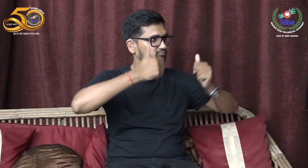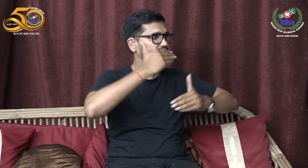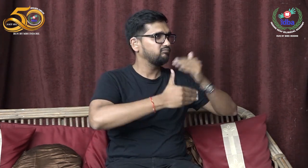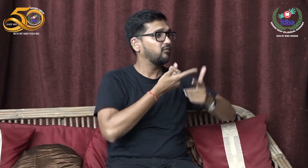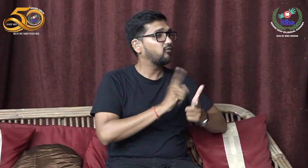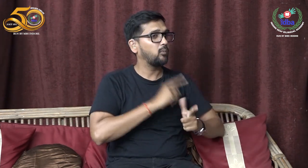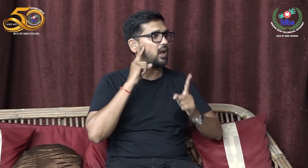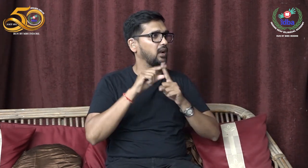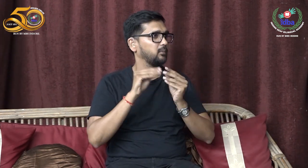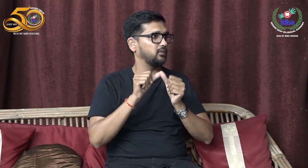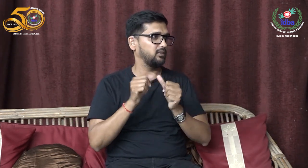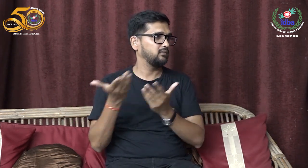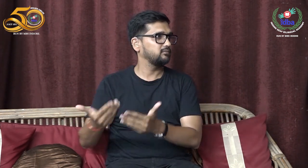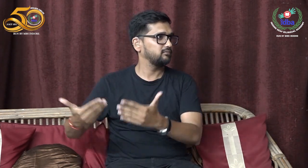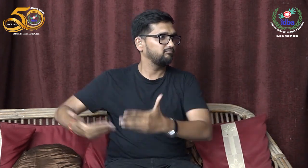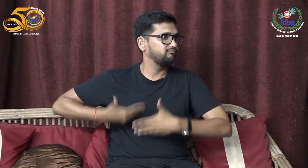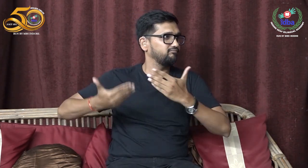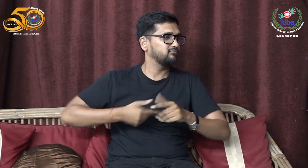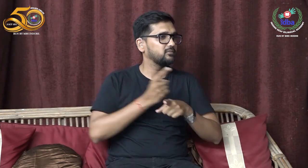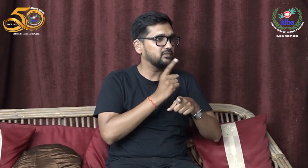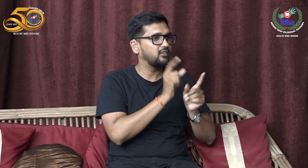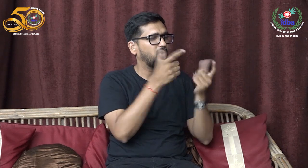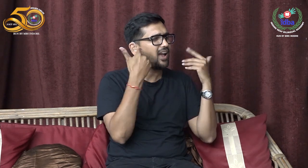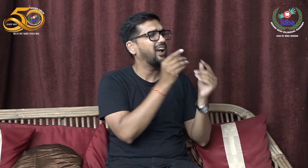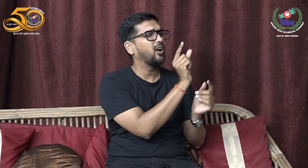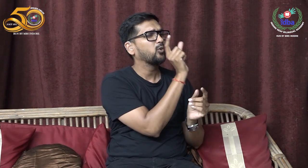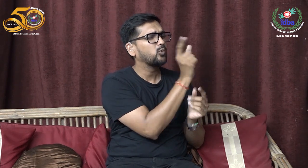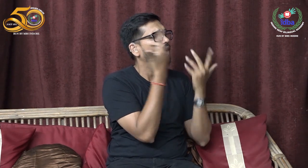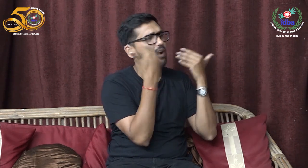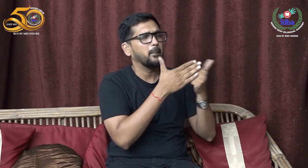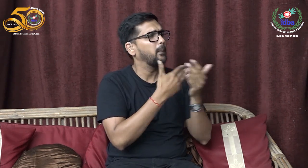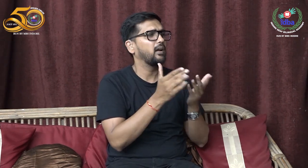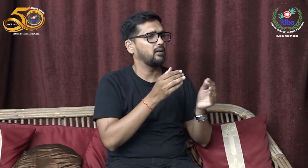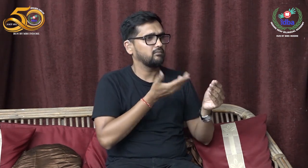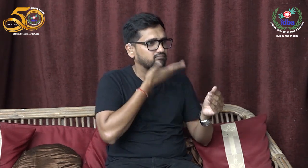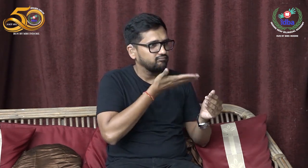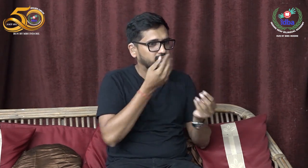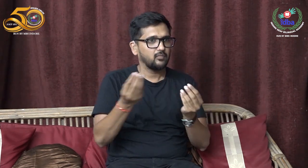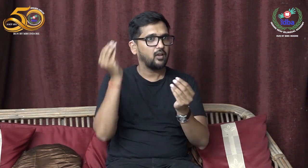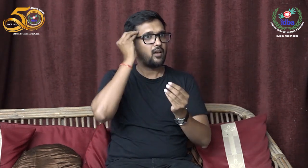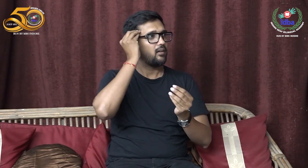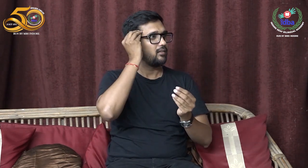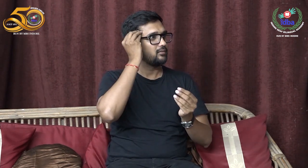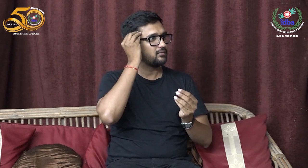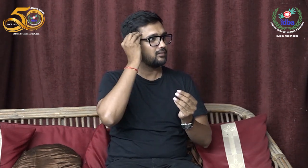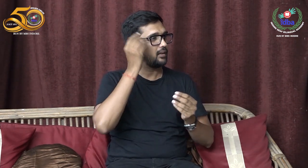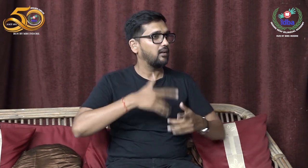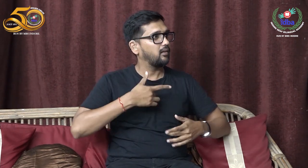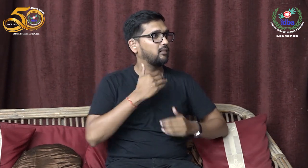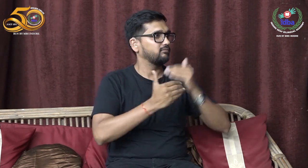बोलता हूँ कि प्लीज़ आप लोग मेहनत करिए, खुद से पढ़िए, खुद कुछ भी हो, वर्ड कुछ भी, मगर सीखना चाहिए कि कैसा